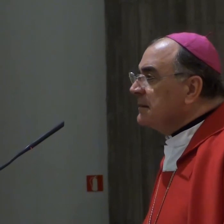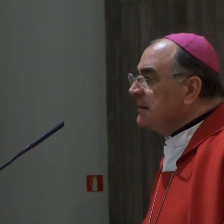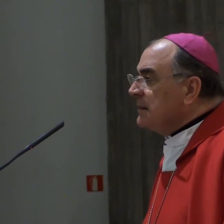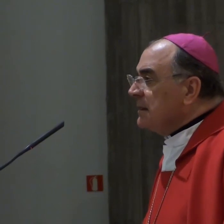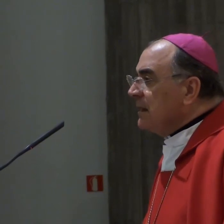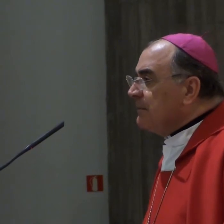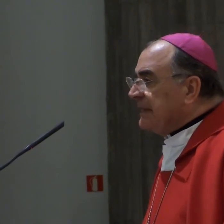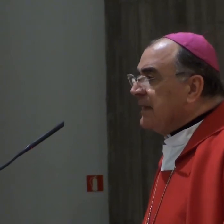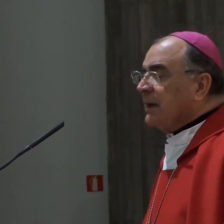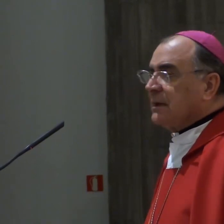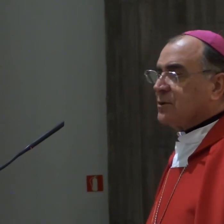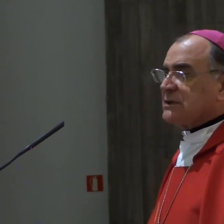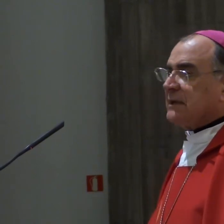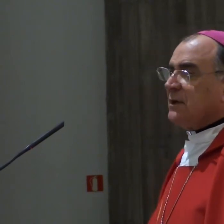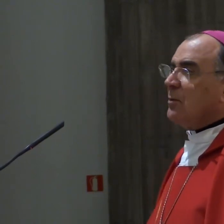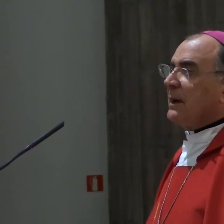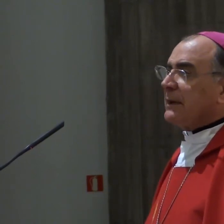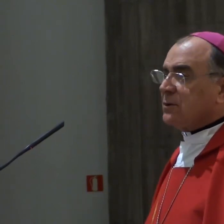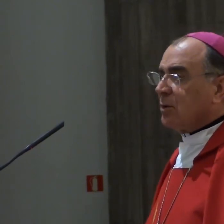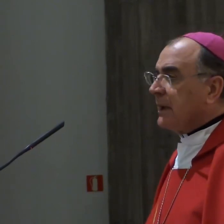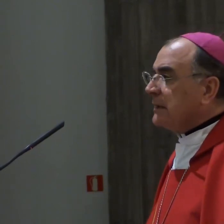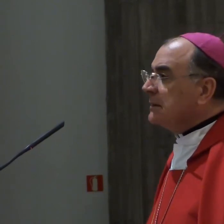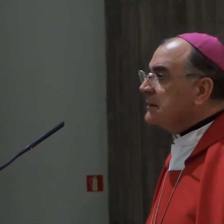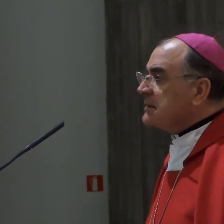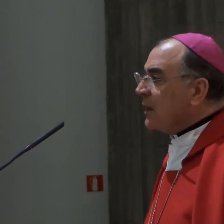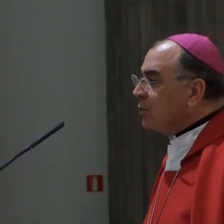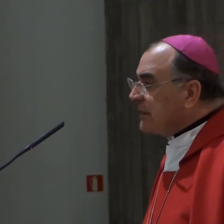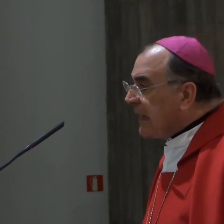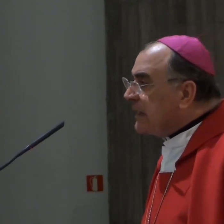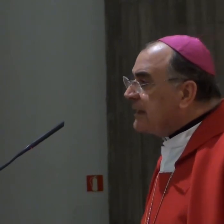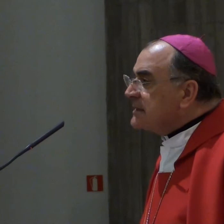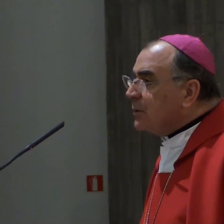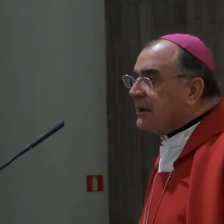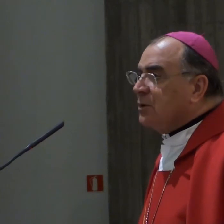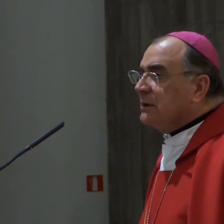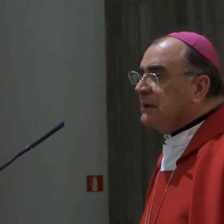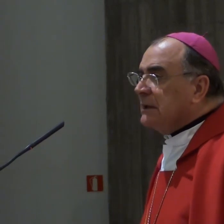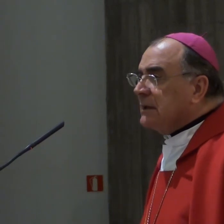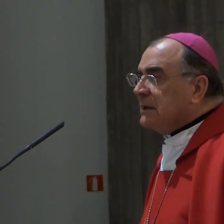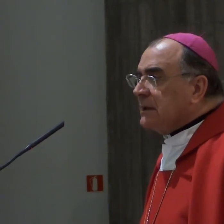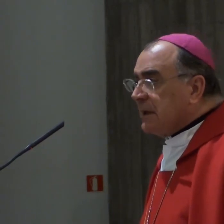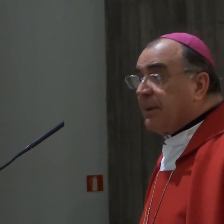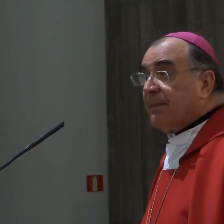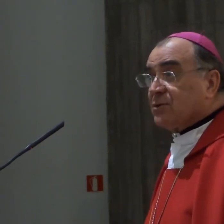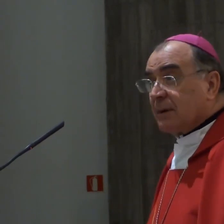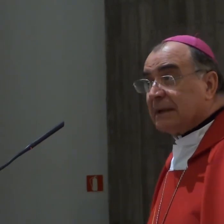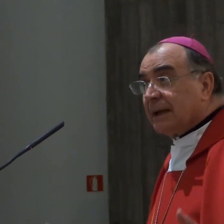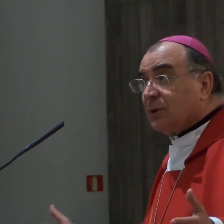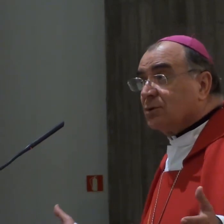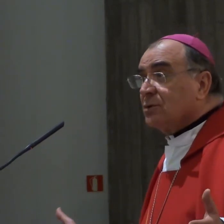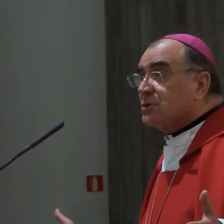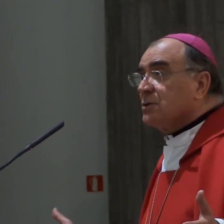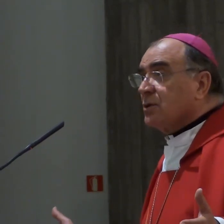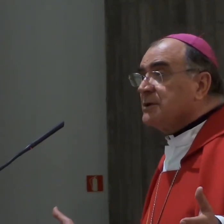paz y patriarca se juntará en esta ocasión y el papa